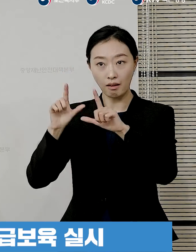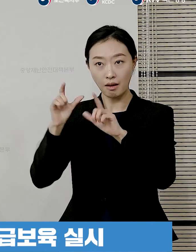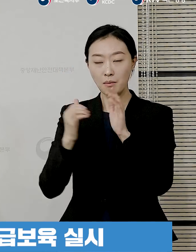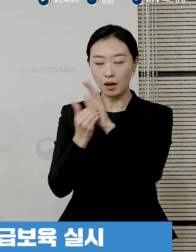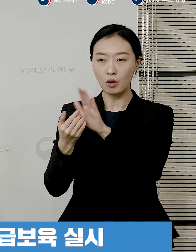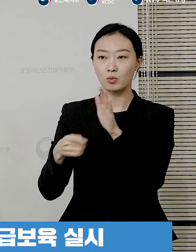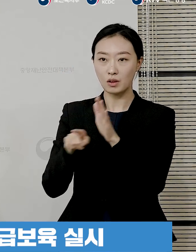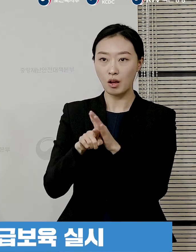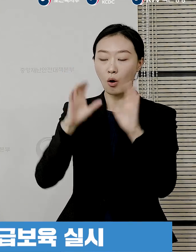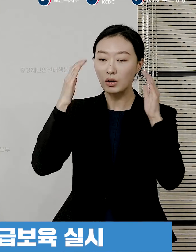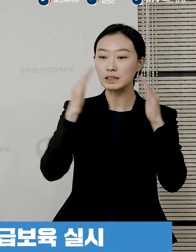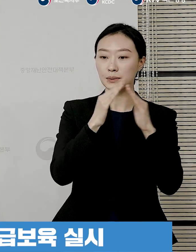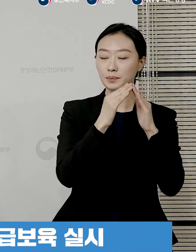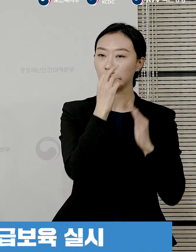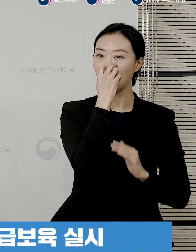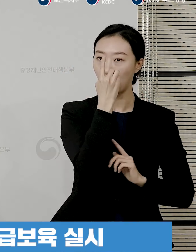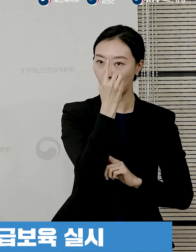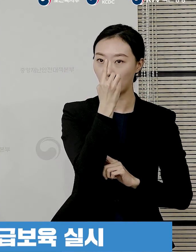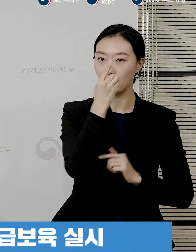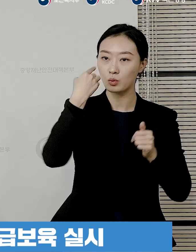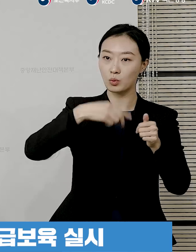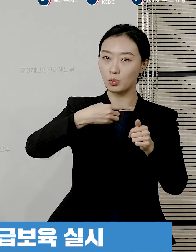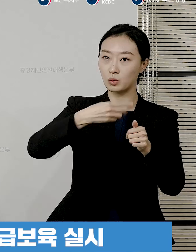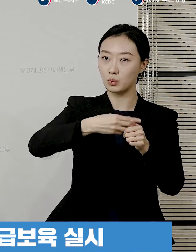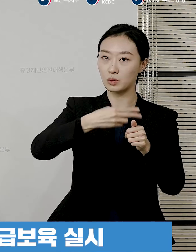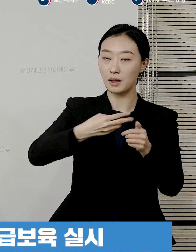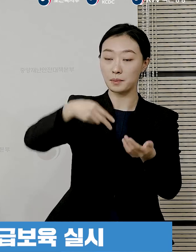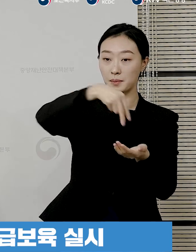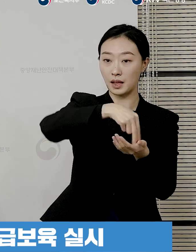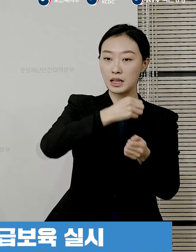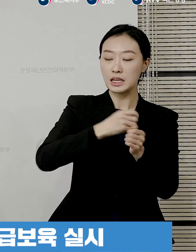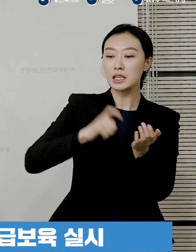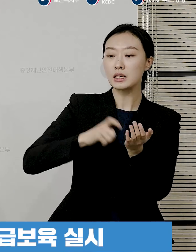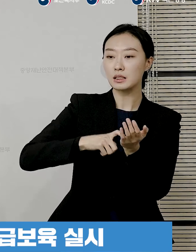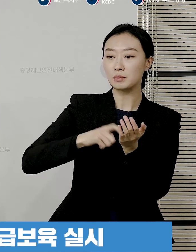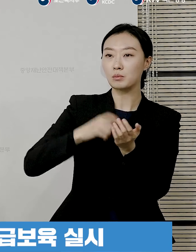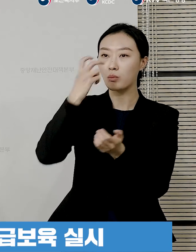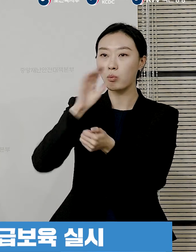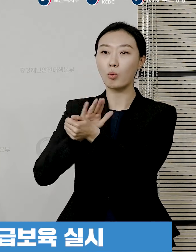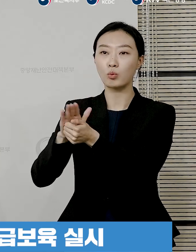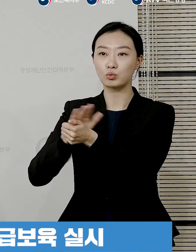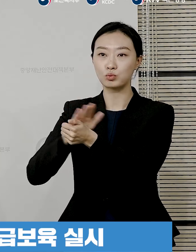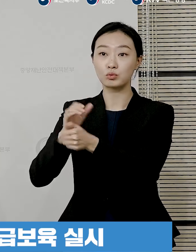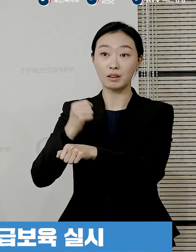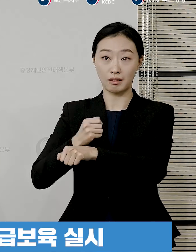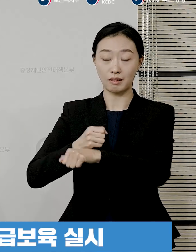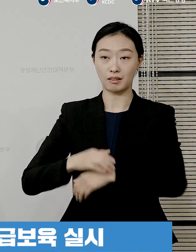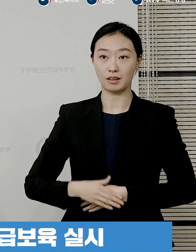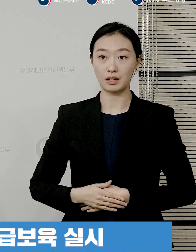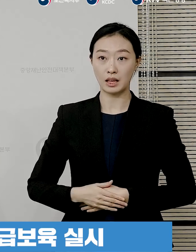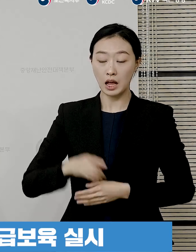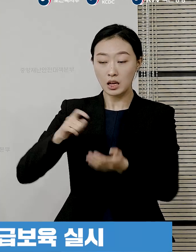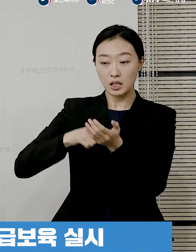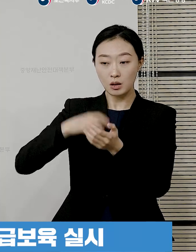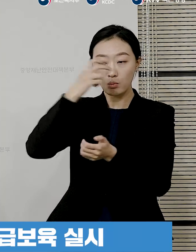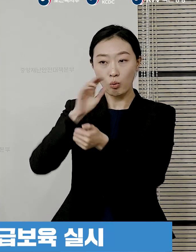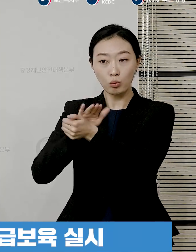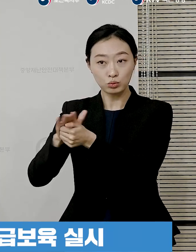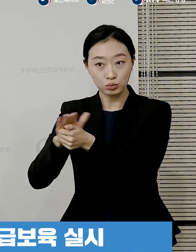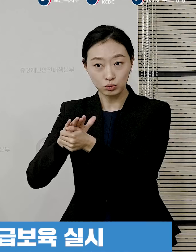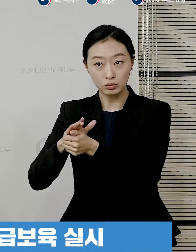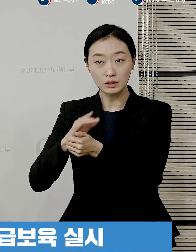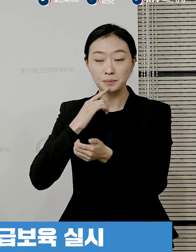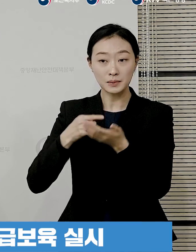위하여 어린이집에 당번교사를 배치하여 긴급 보육을 실시합니다. 긴급 보육을